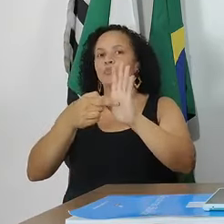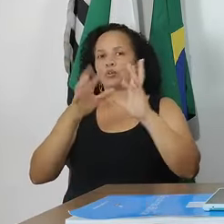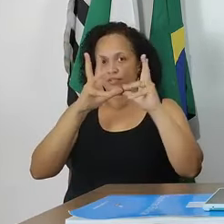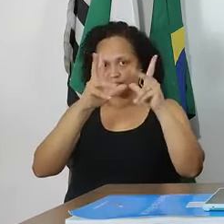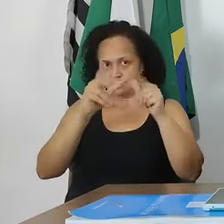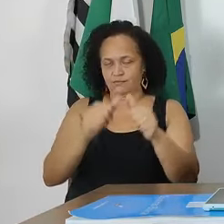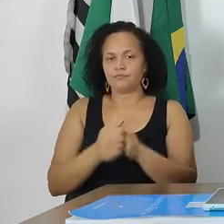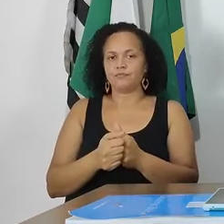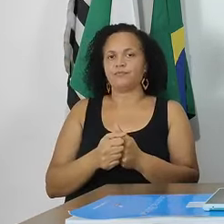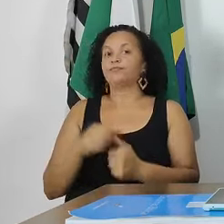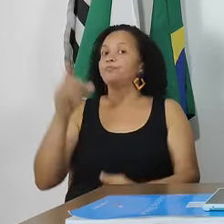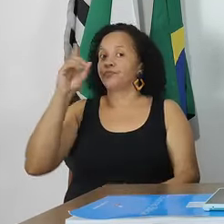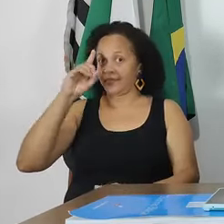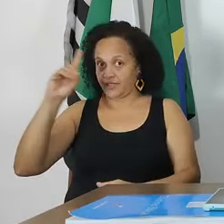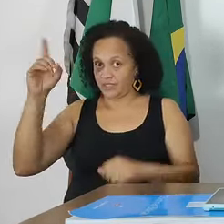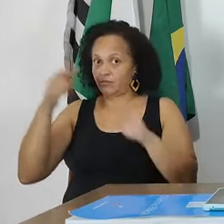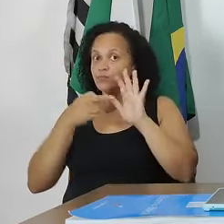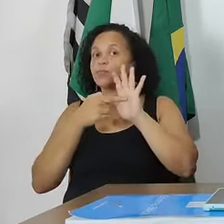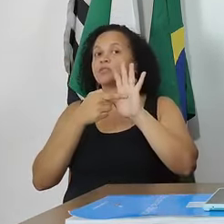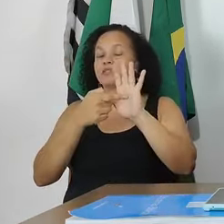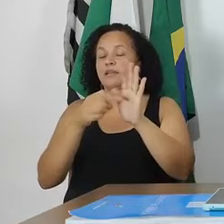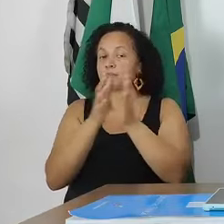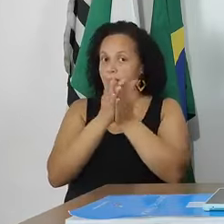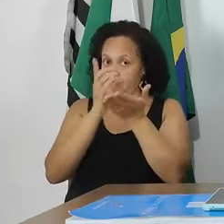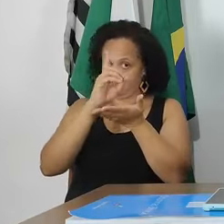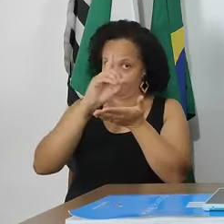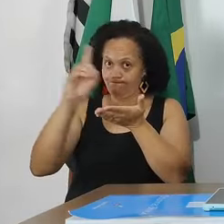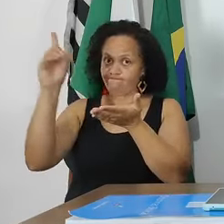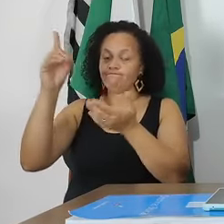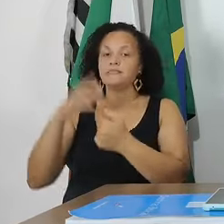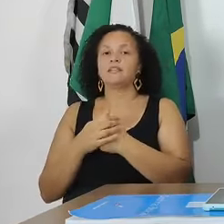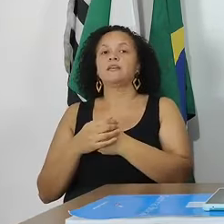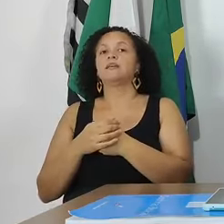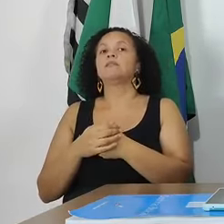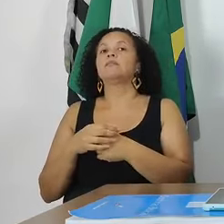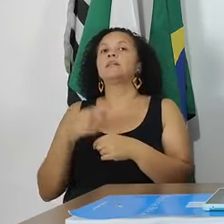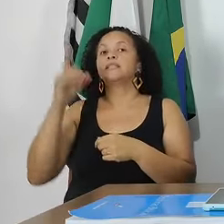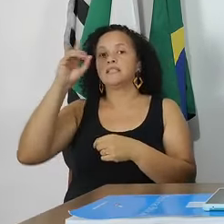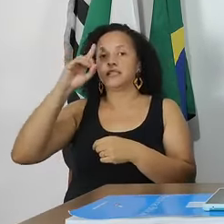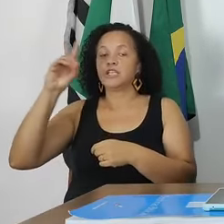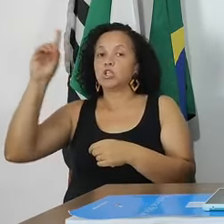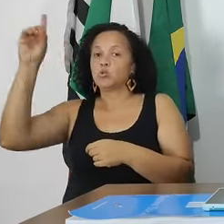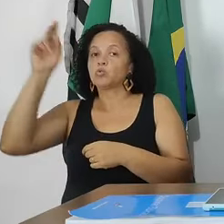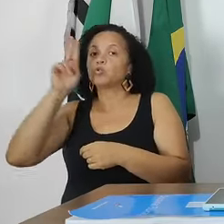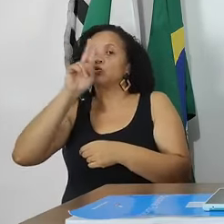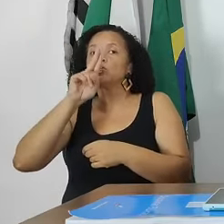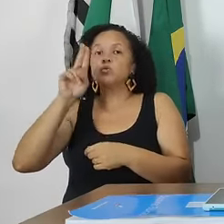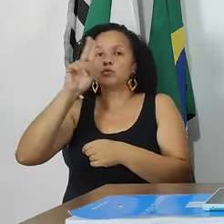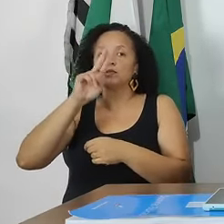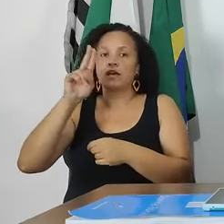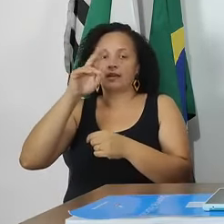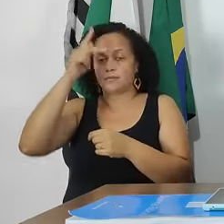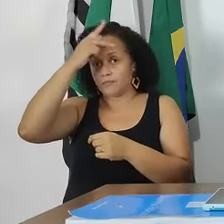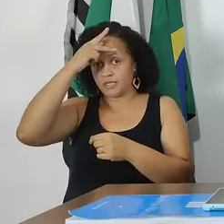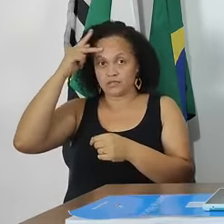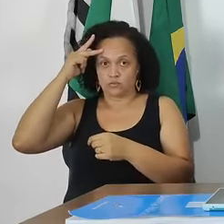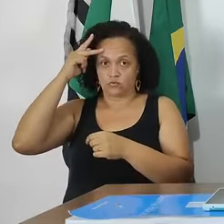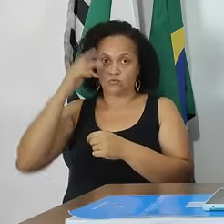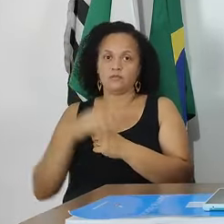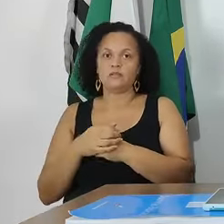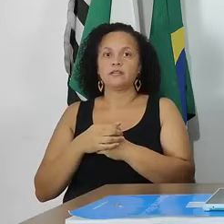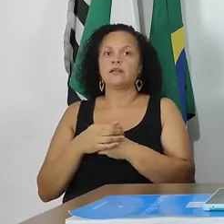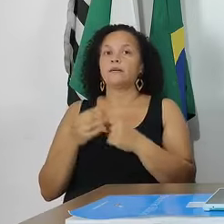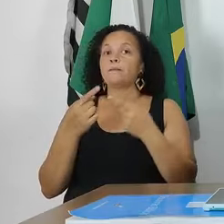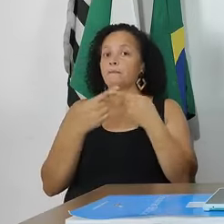a palavra, ele vai usar pregações, ele vai usar a boca do ímpio, do jumento, de quem ele quiser. Mas toma